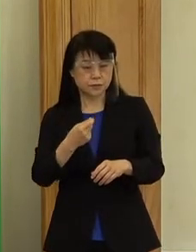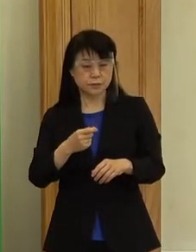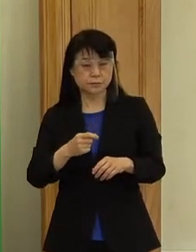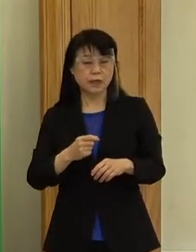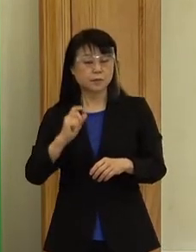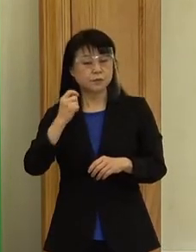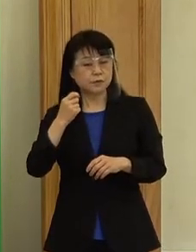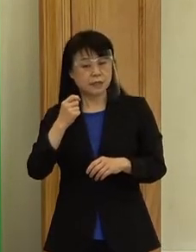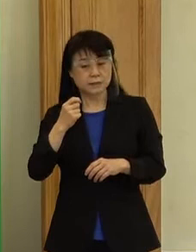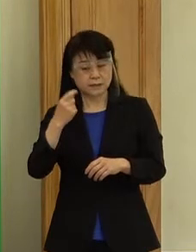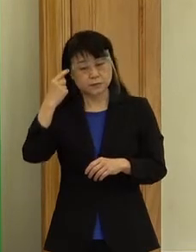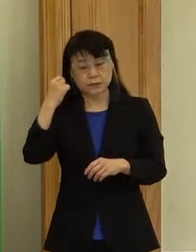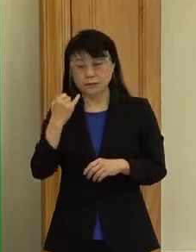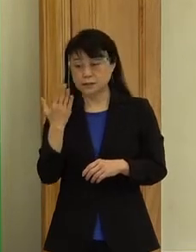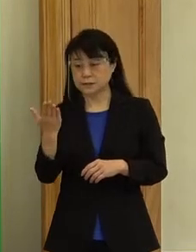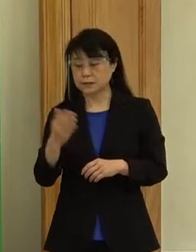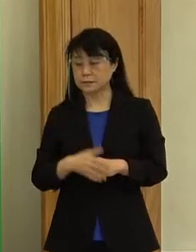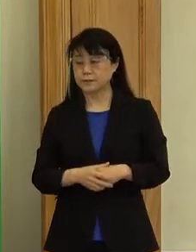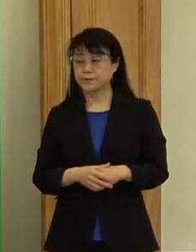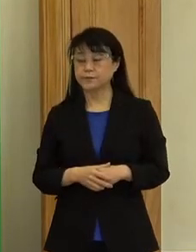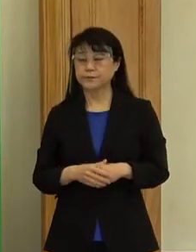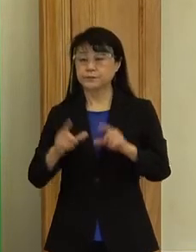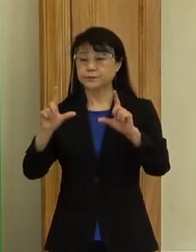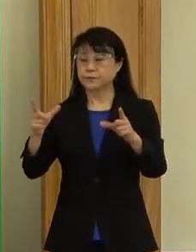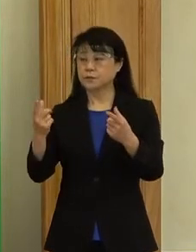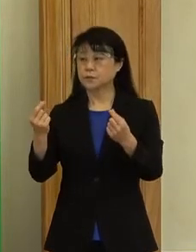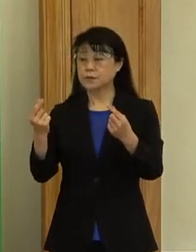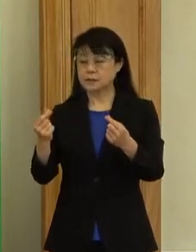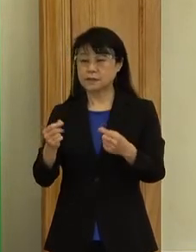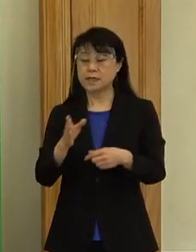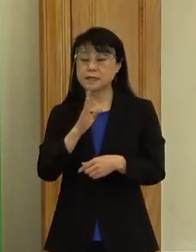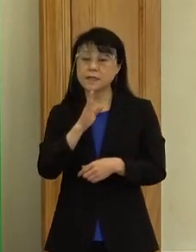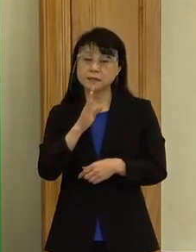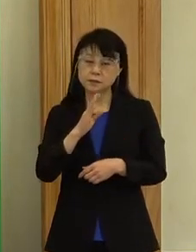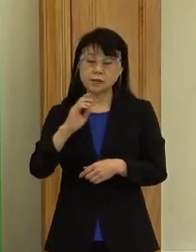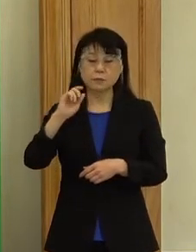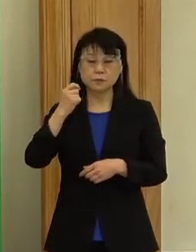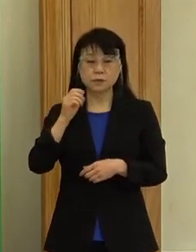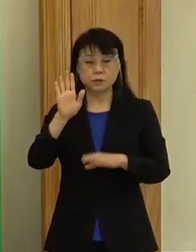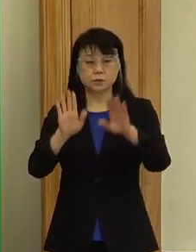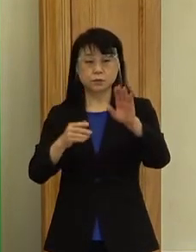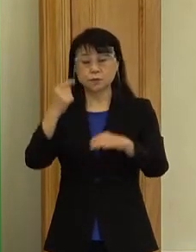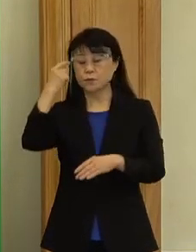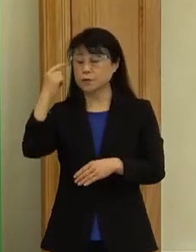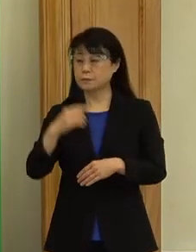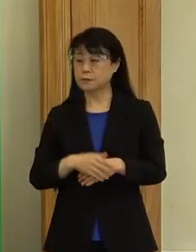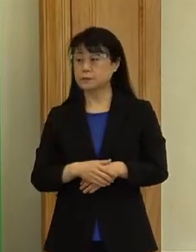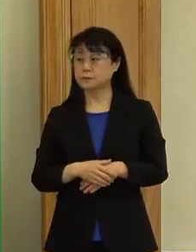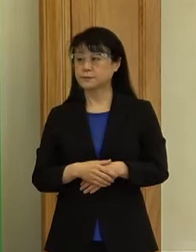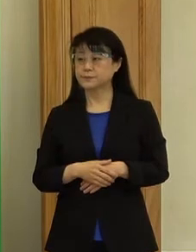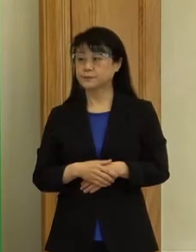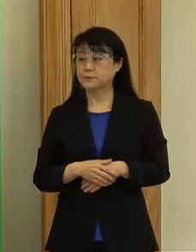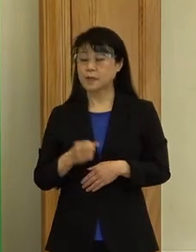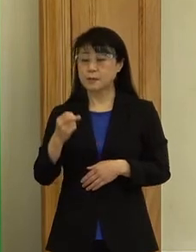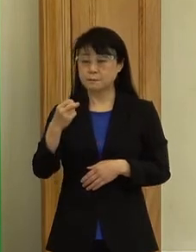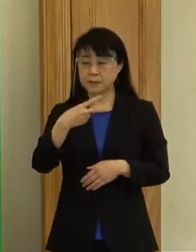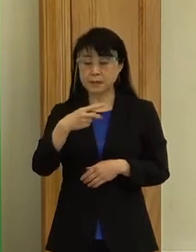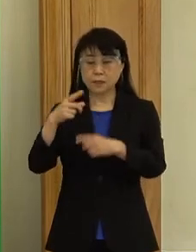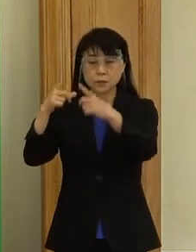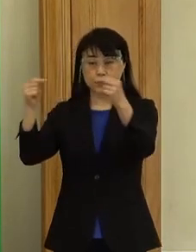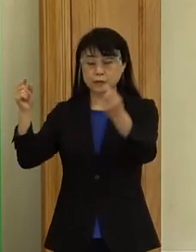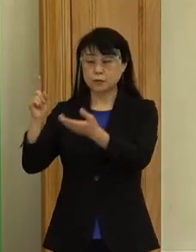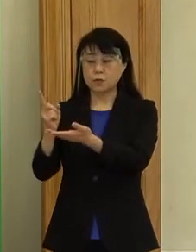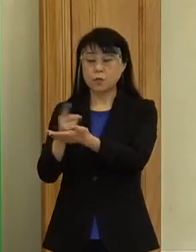でいらっしゃるということですね。 そうですね、現実的に難しいと思いますし、また国の方針も